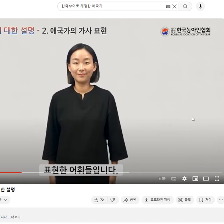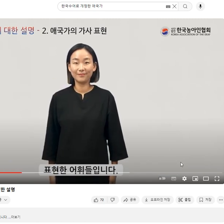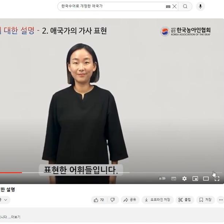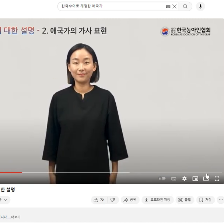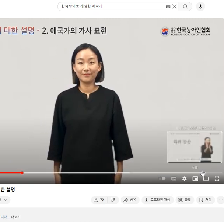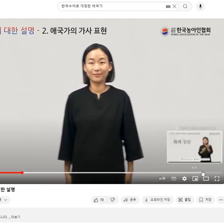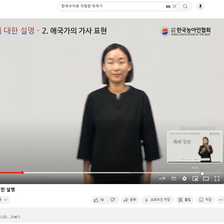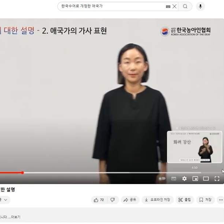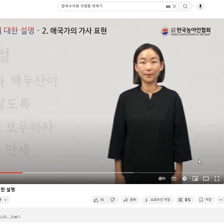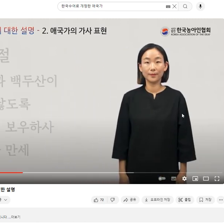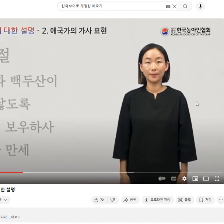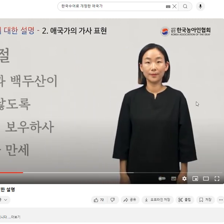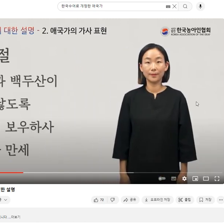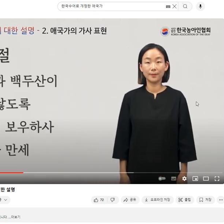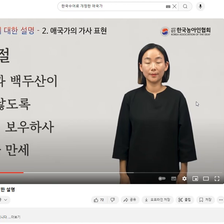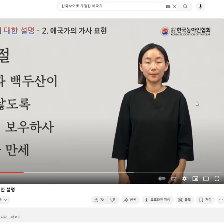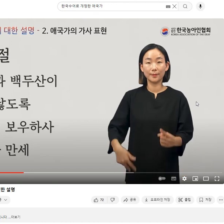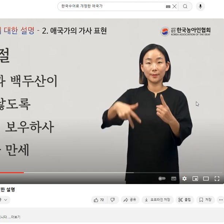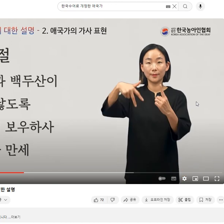예, 어휘를 표현했습니다.